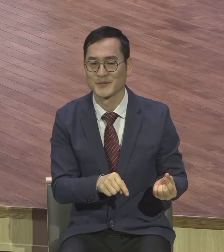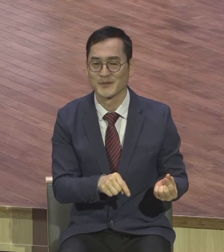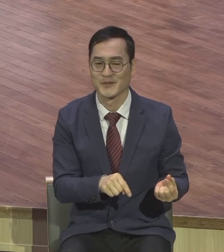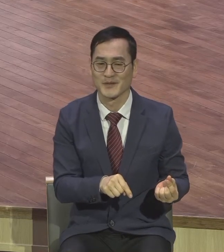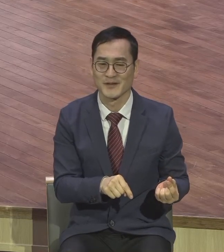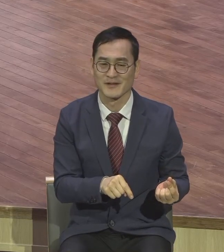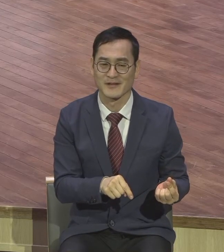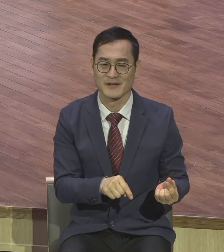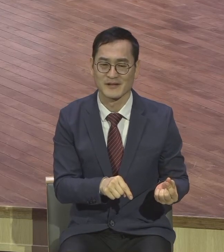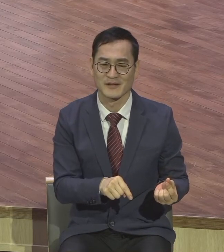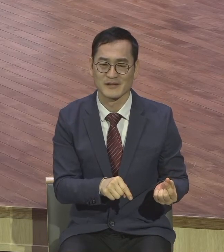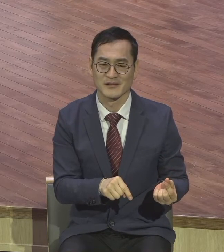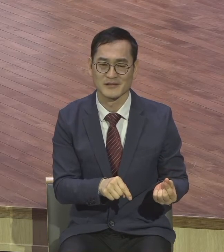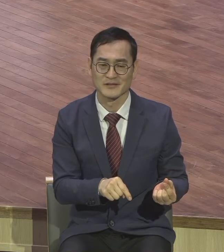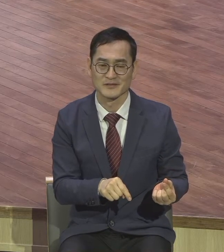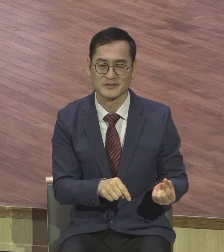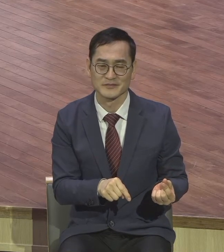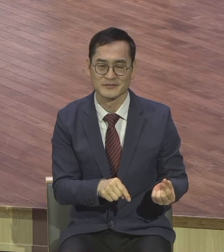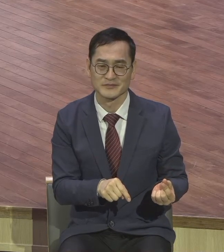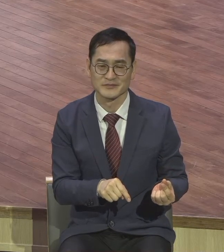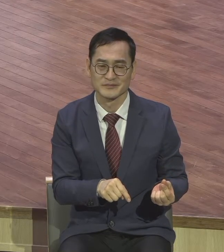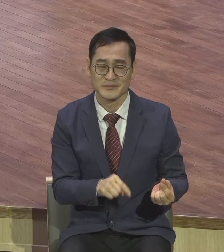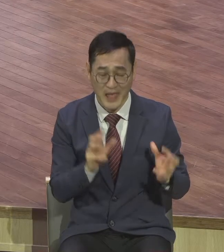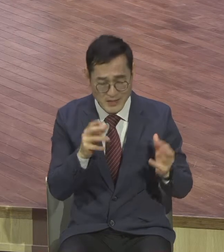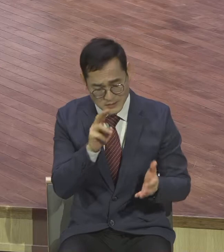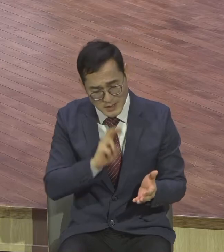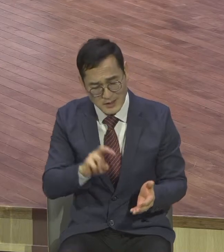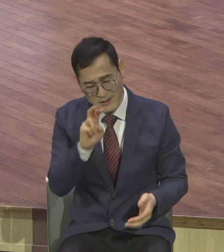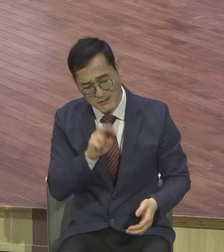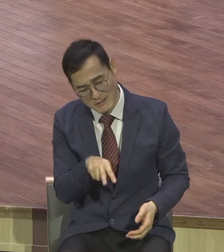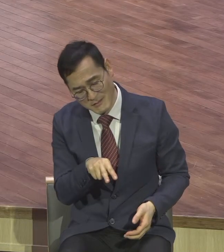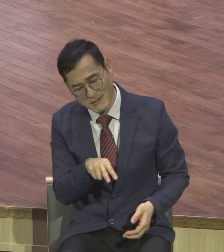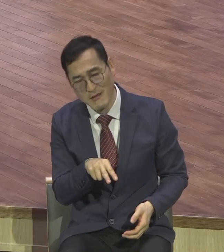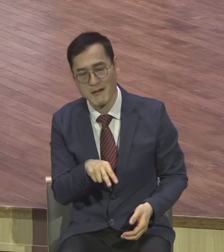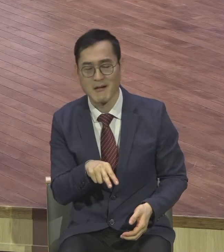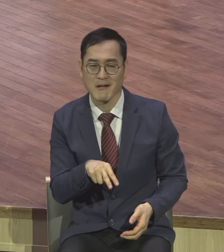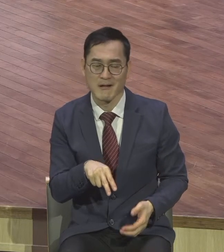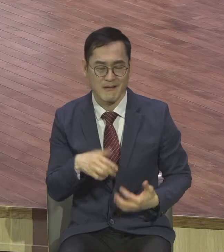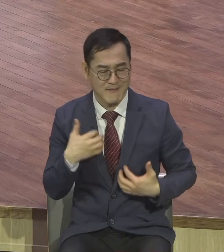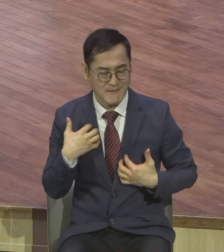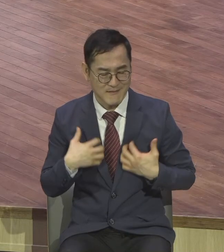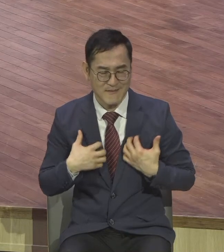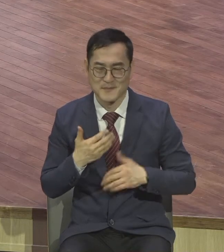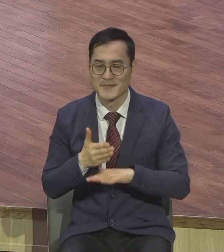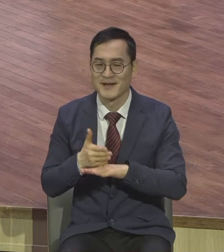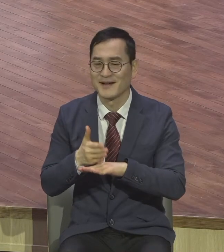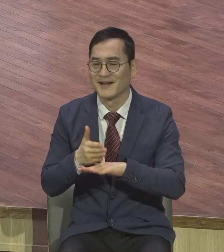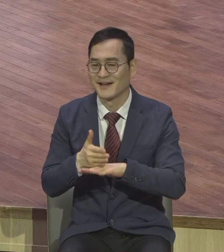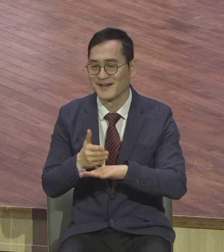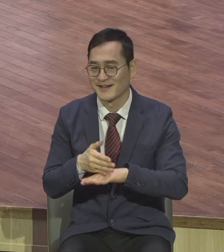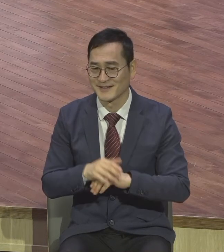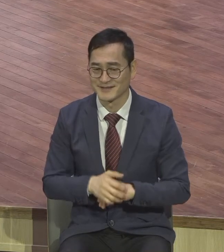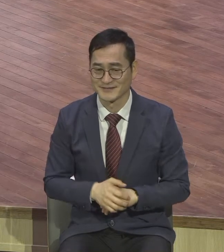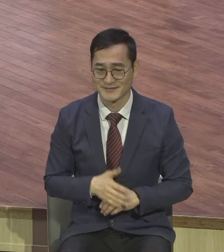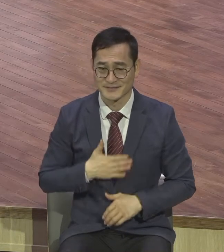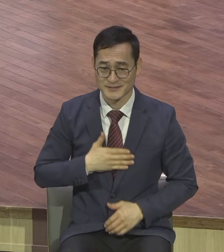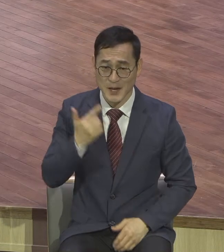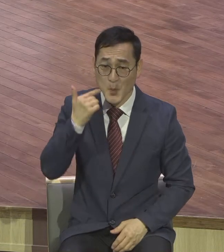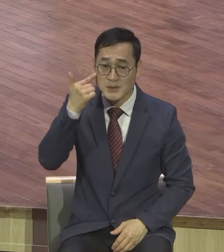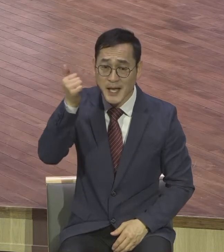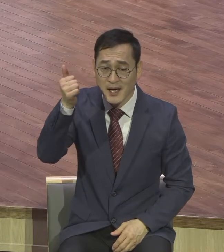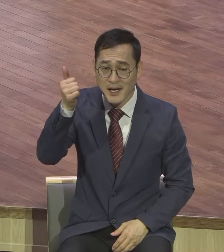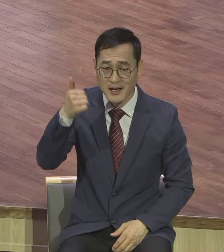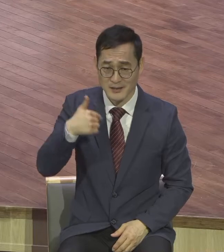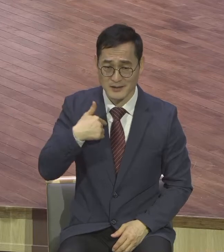예수 그리스도 모든 문제의 길자 찬양하잖아요 축복이다 축복 나는 목사가 되어서도